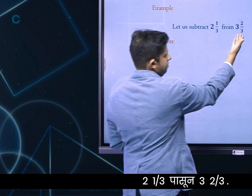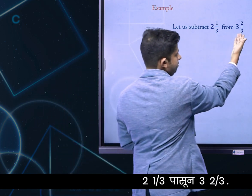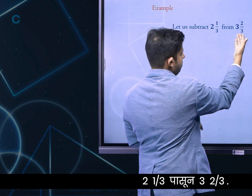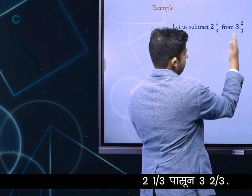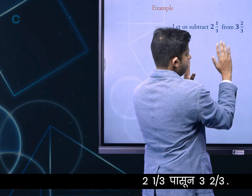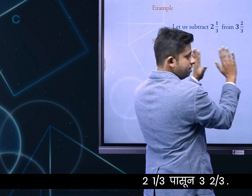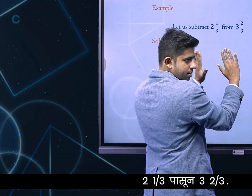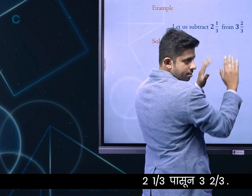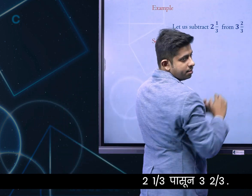2.1/3 पासून